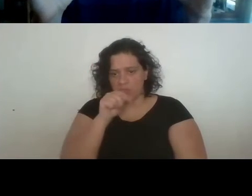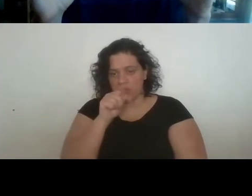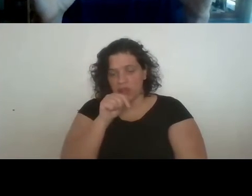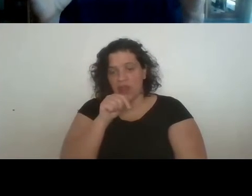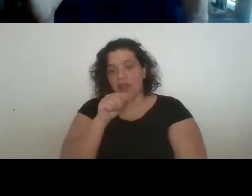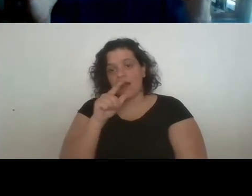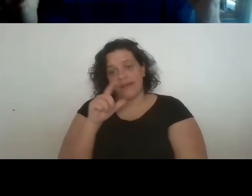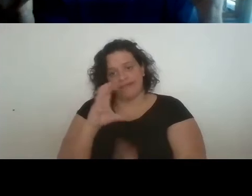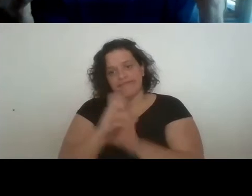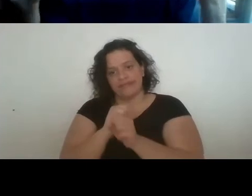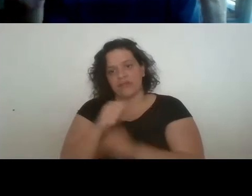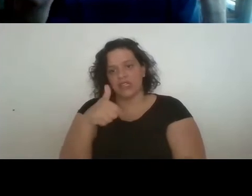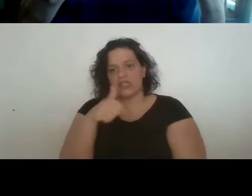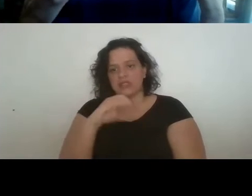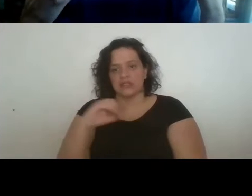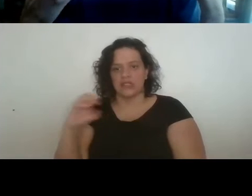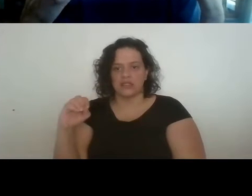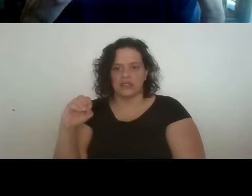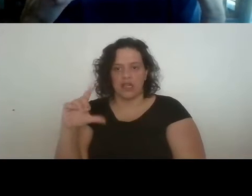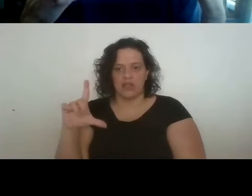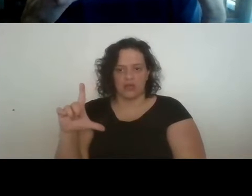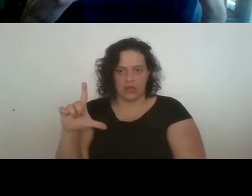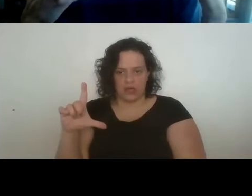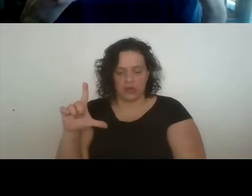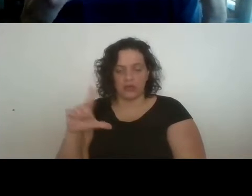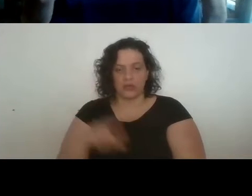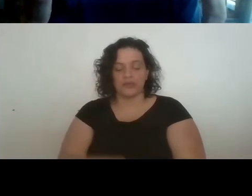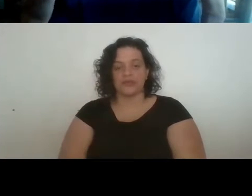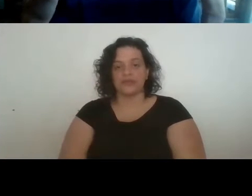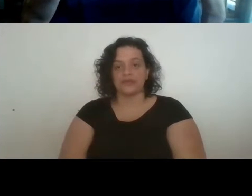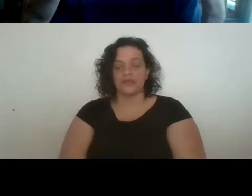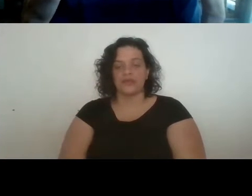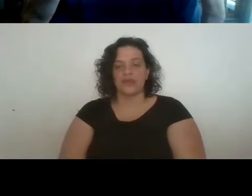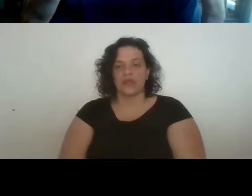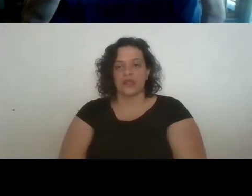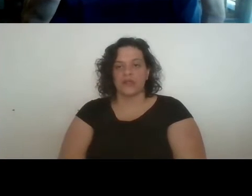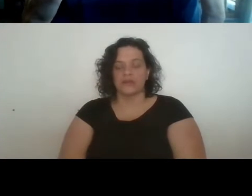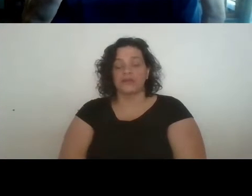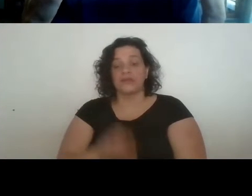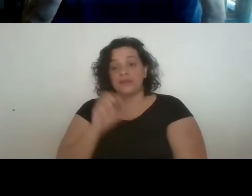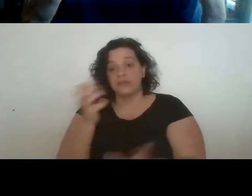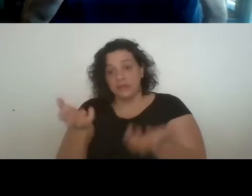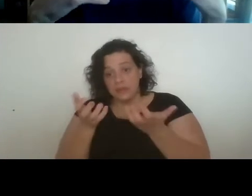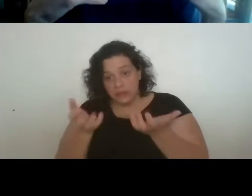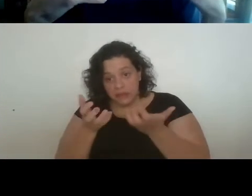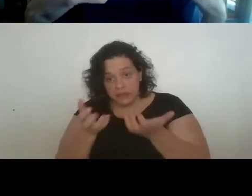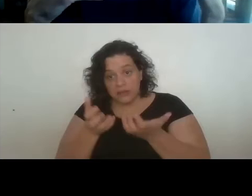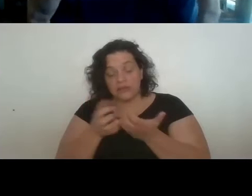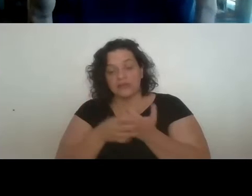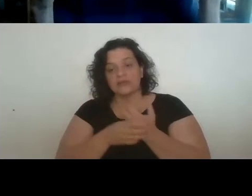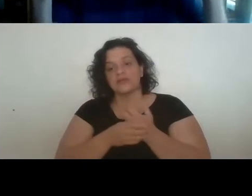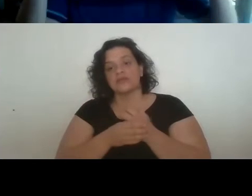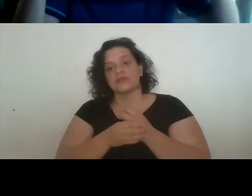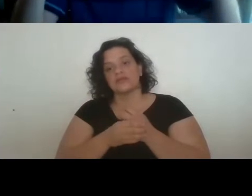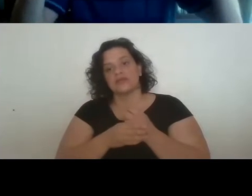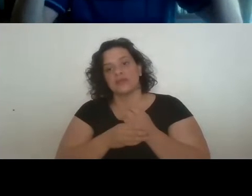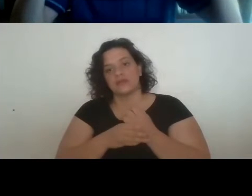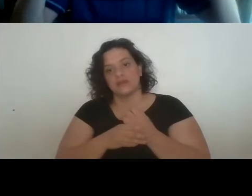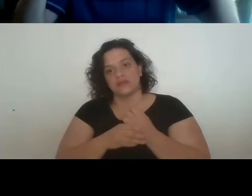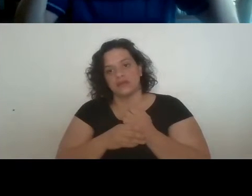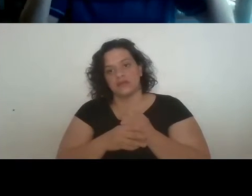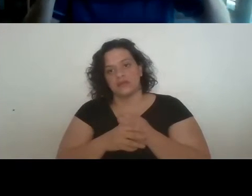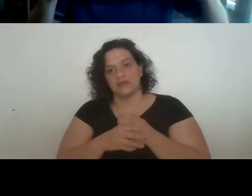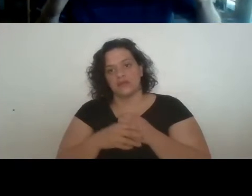Tá? Então, quando eu vou, se eu quero acolher essa quantidade de água, eu